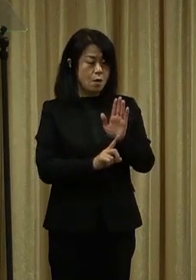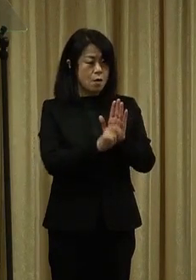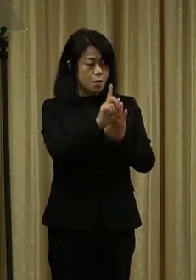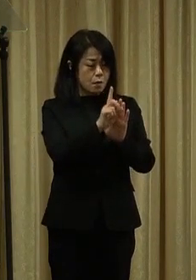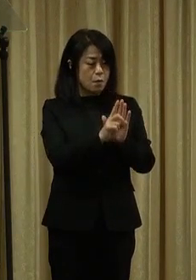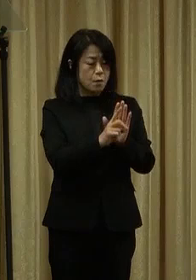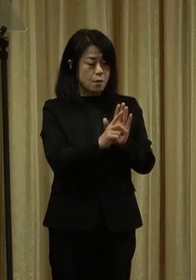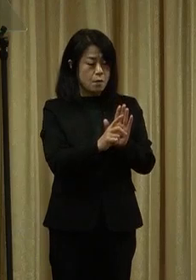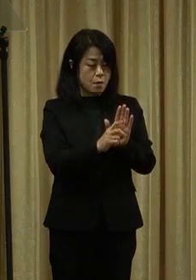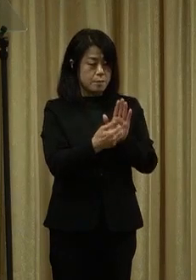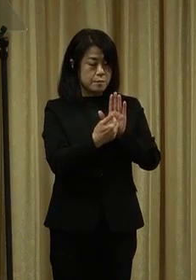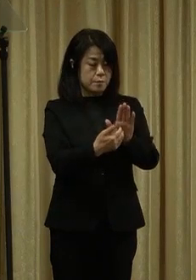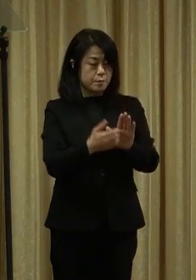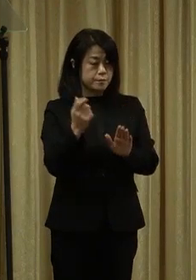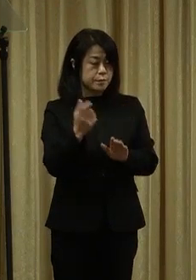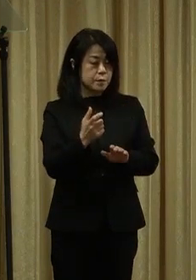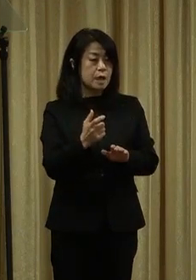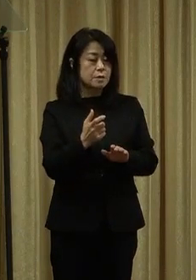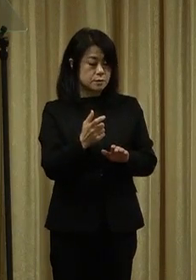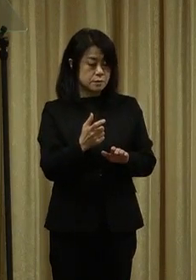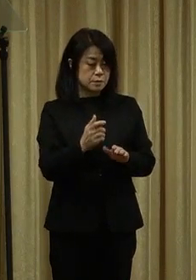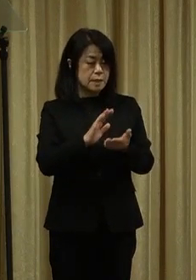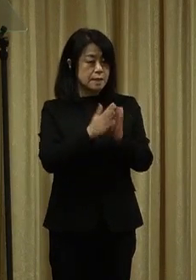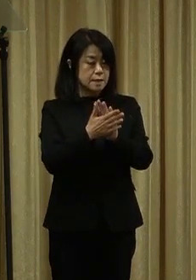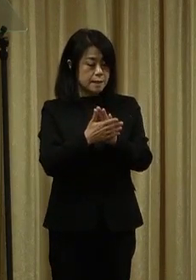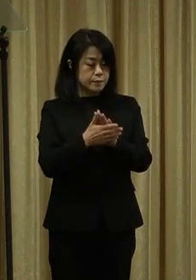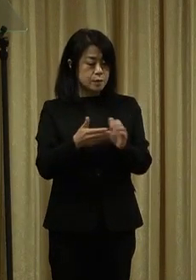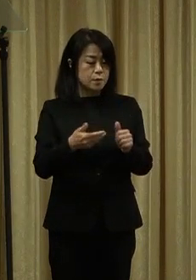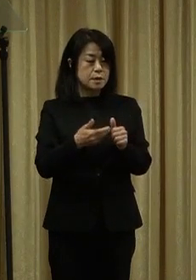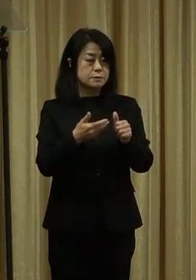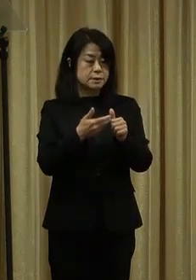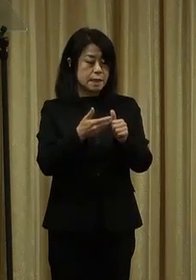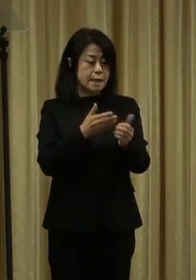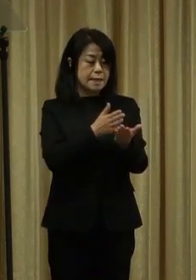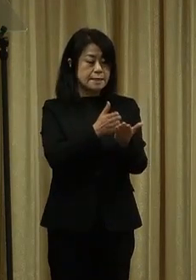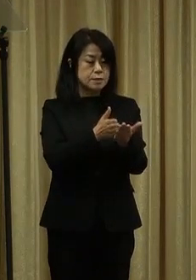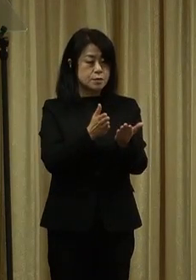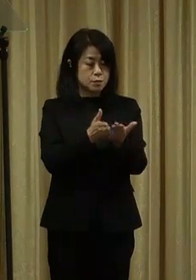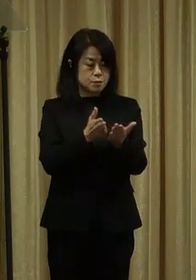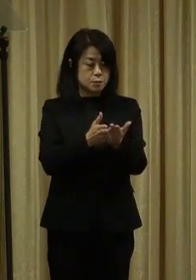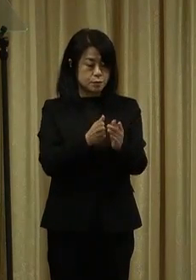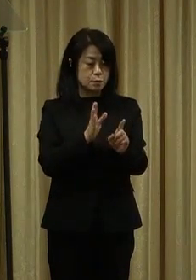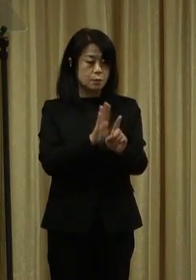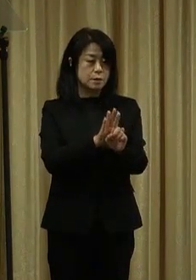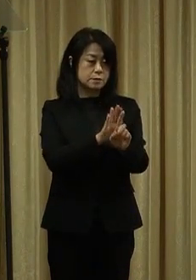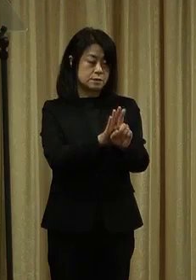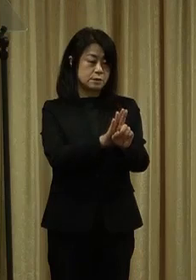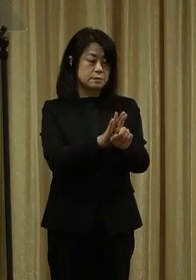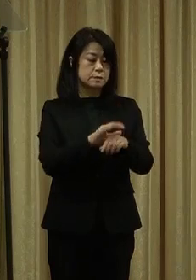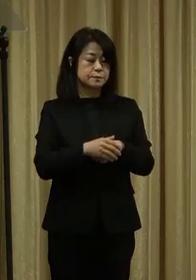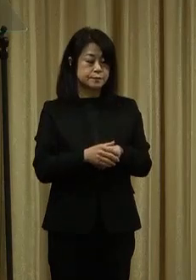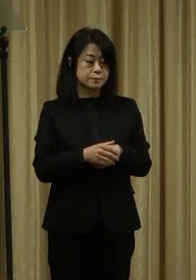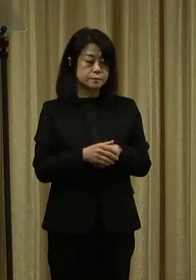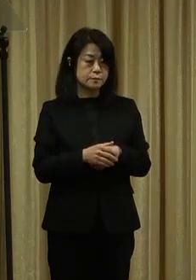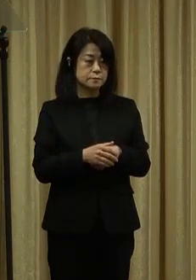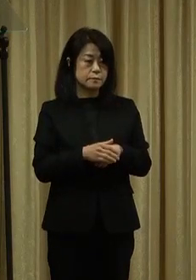高温耐性のある県育成品種への切り替え実証などを支援してまいります。次